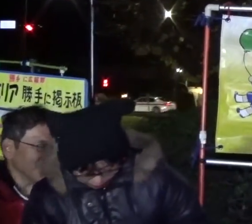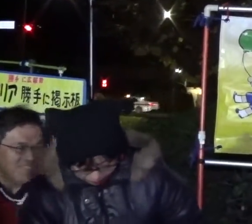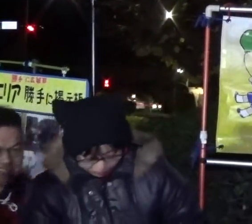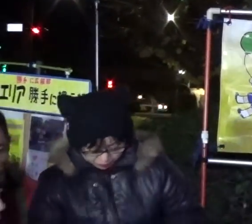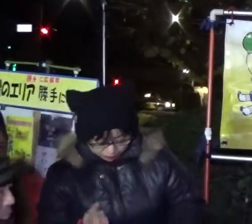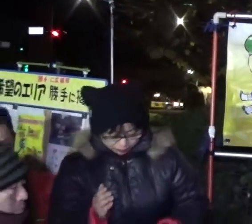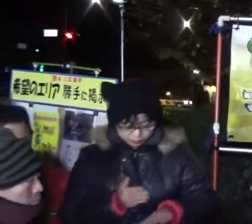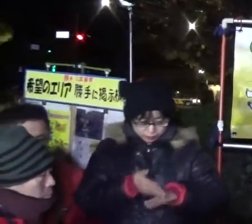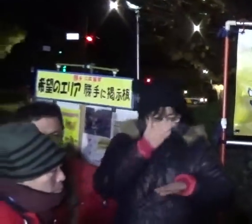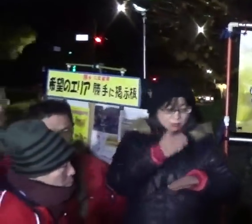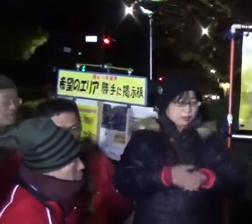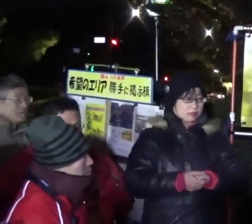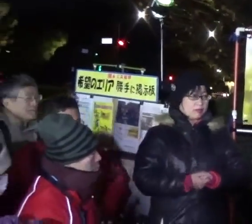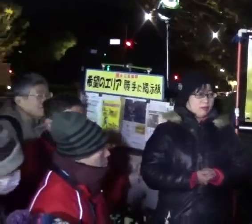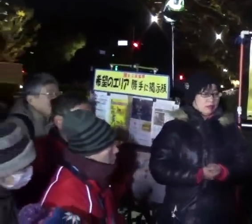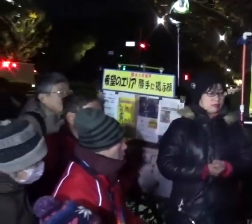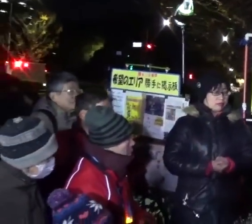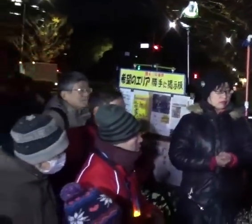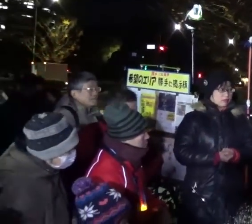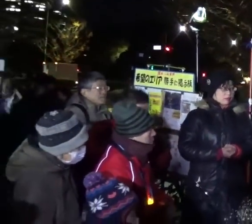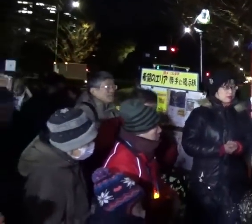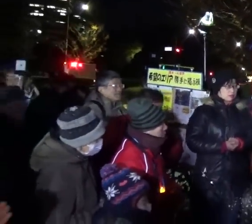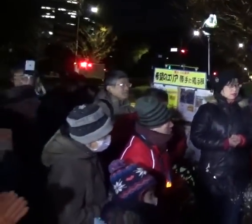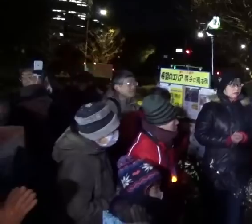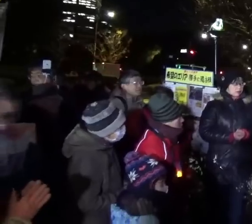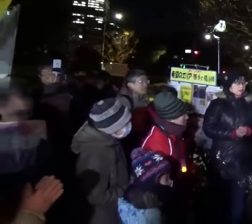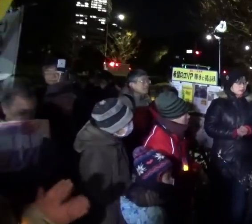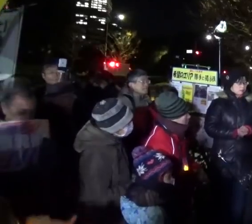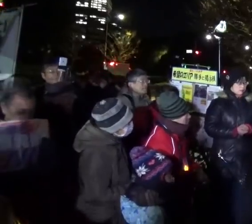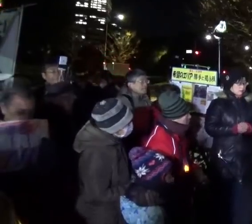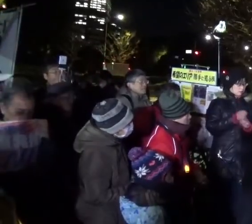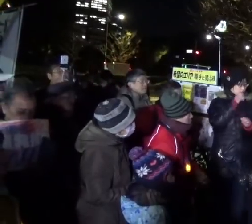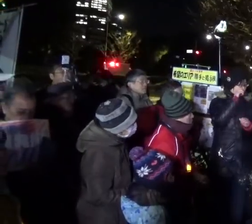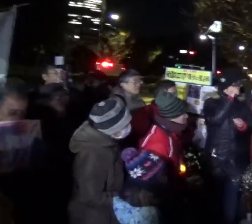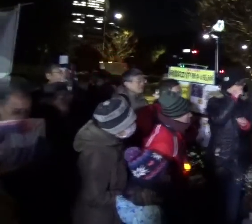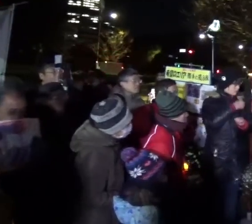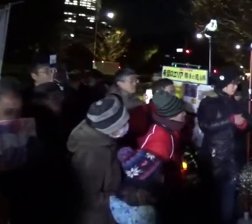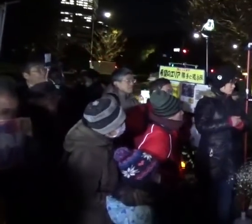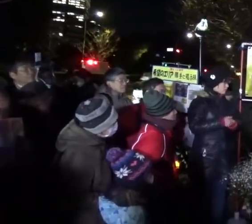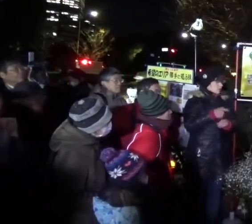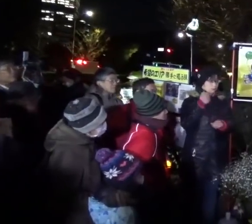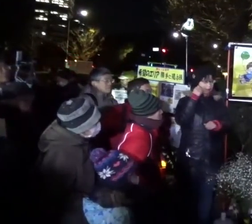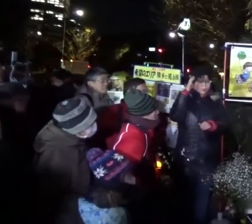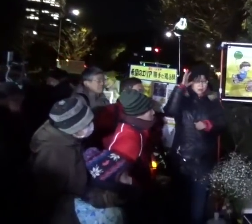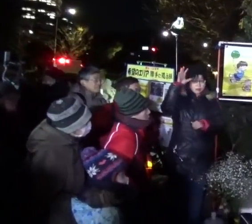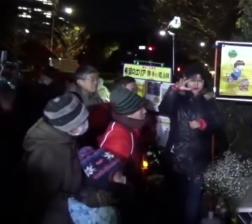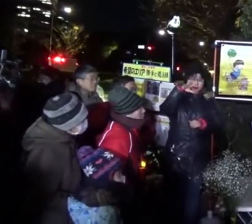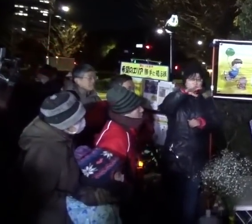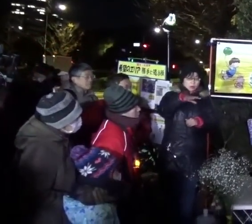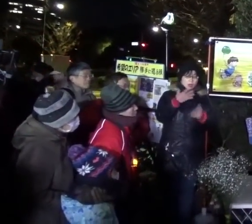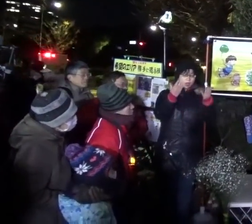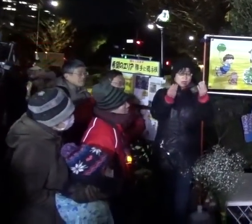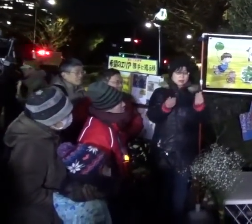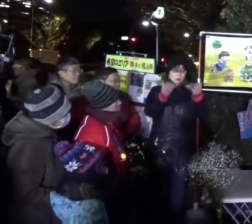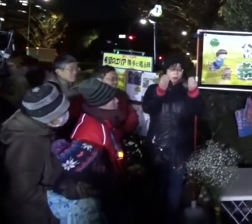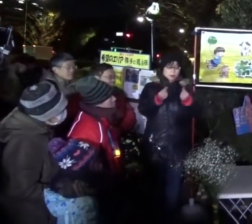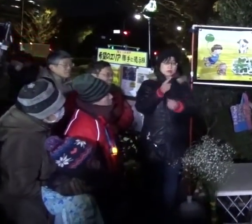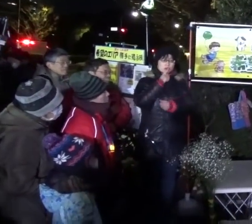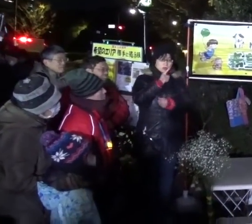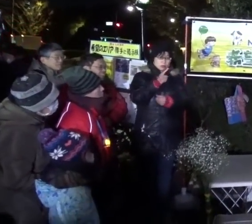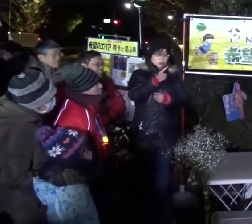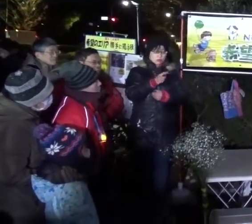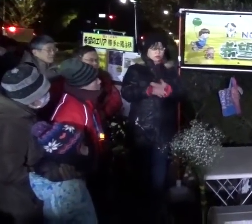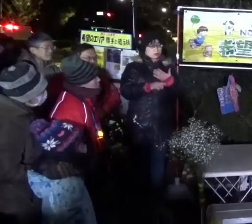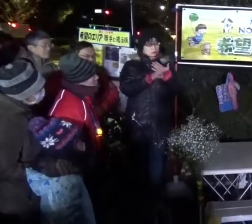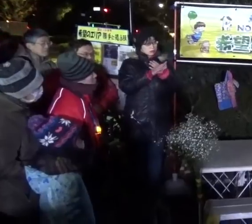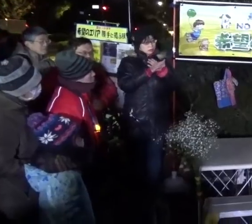ありがとうございました。最初にも言いましたけれども、はい、希望のエリアね、終わり終わりって言ってるけど、もしかした